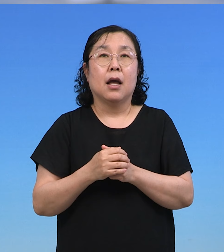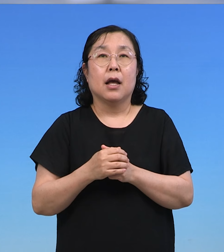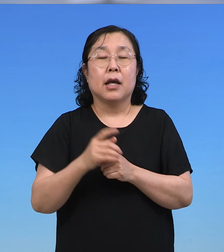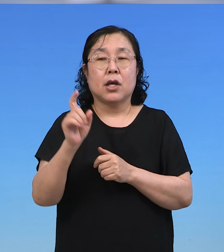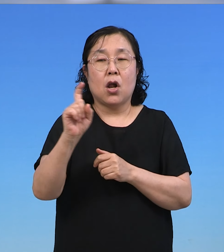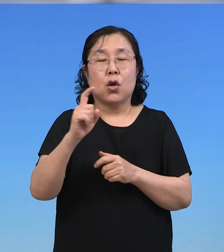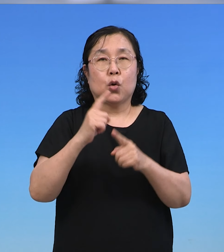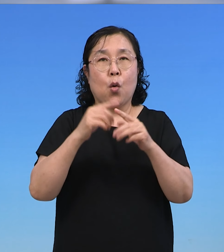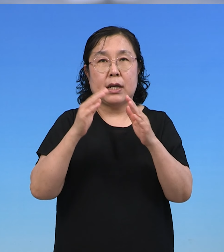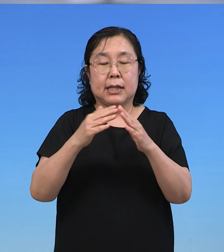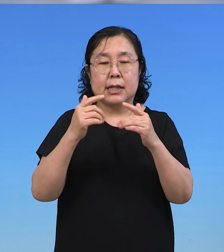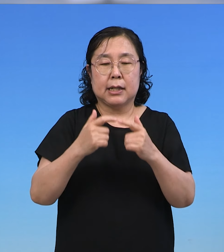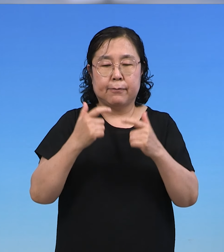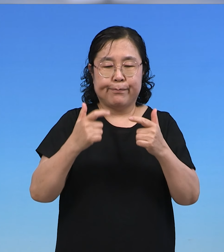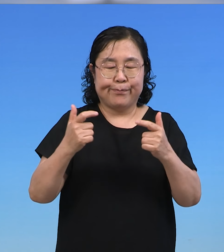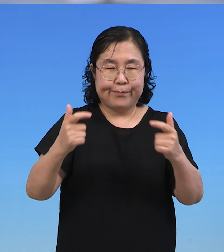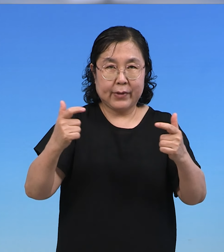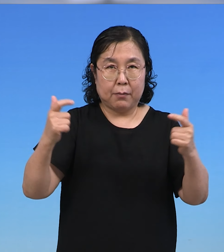된다.